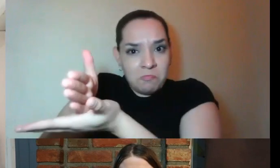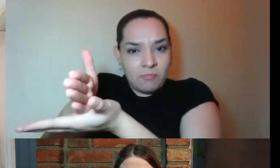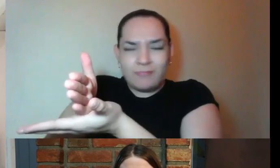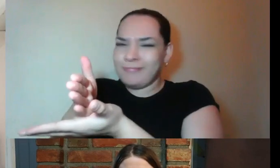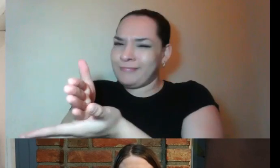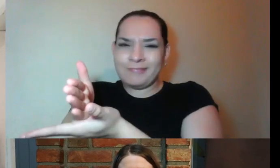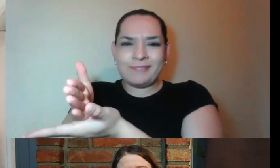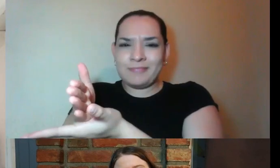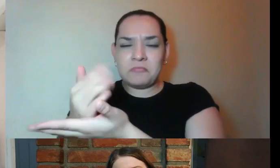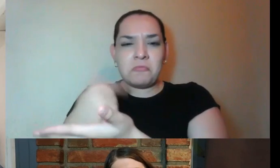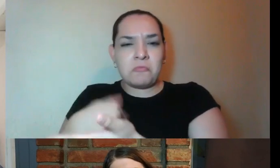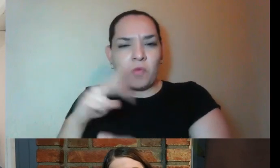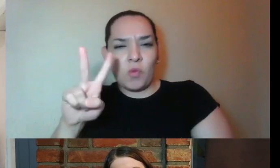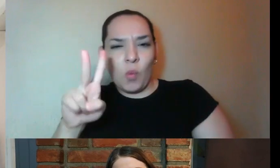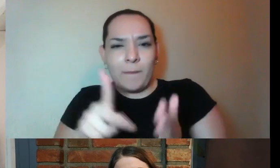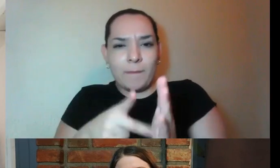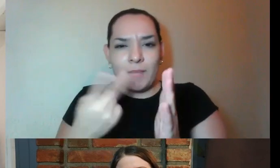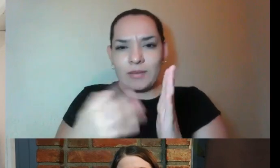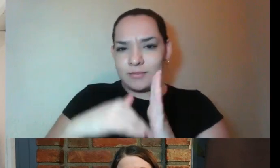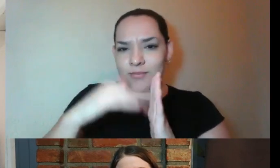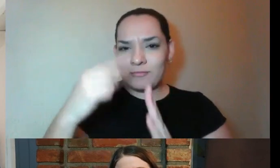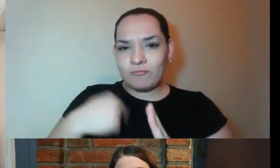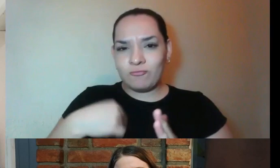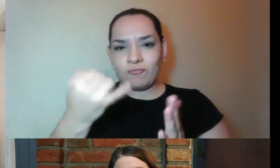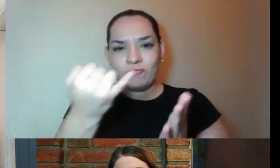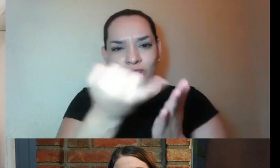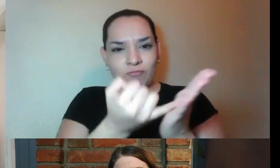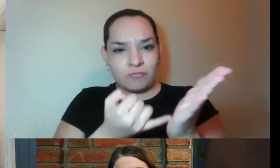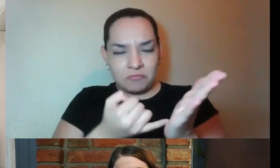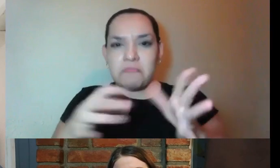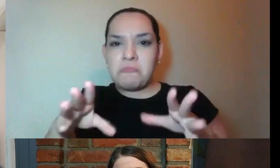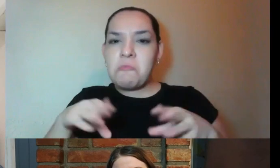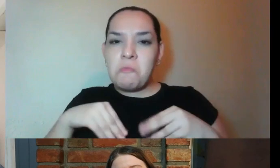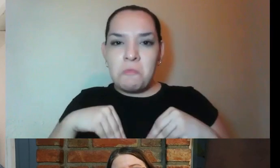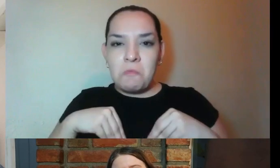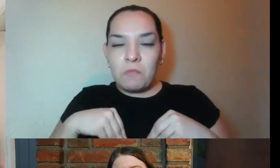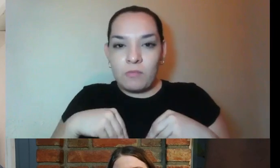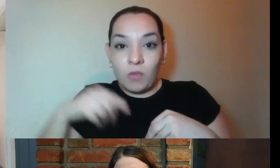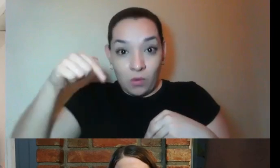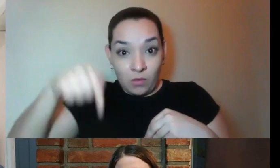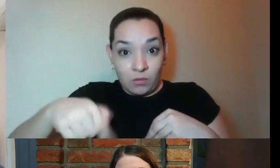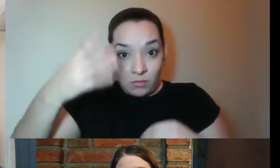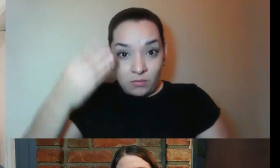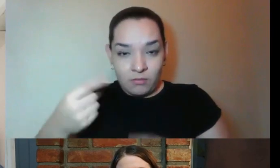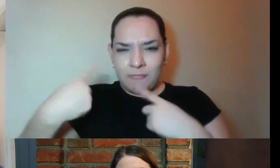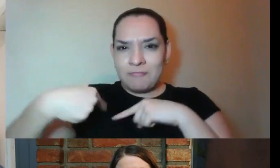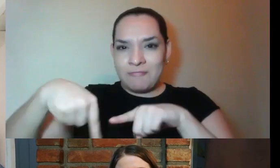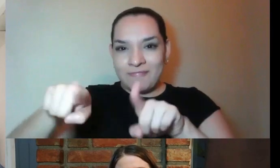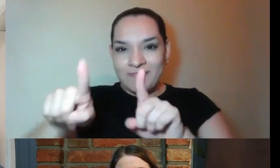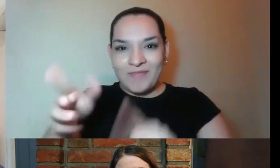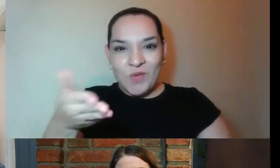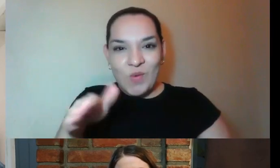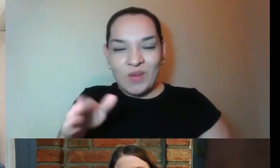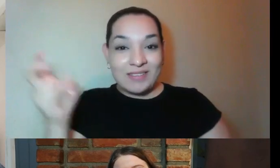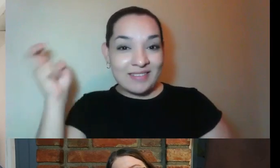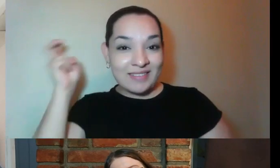frenado. Me he vuelto a operar 2 veces más y hoy en día continúo usando el implante